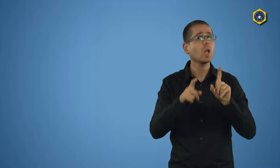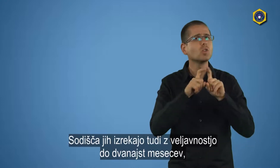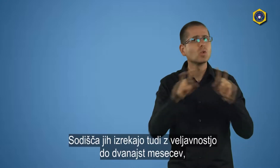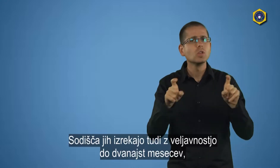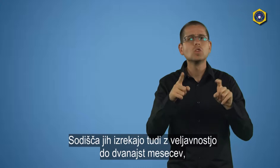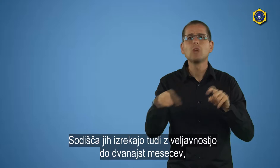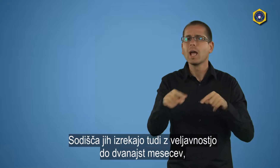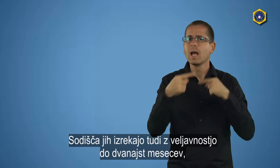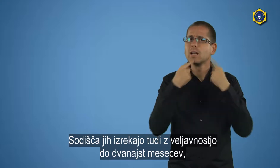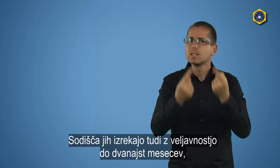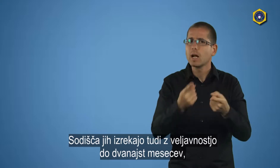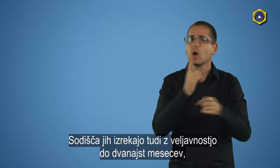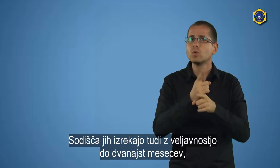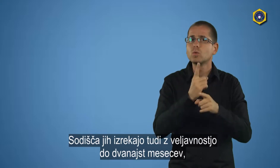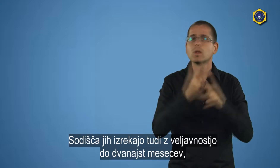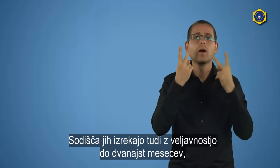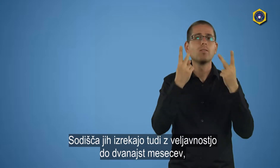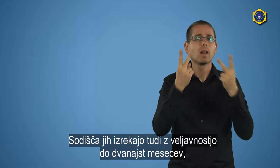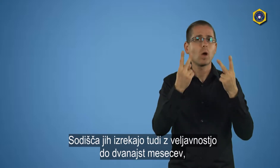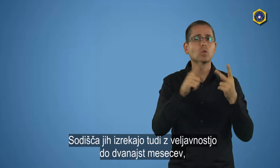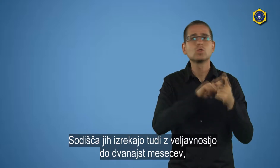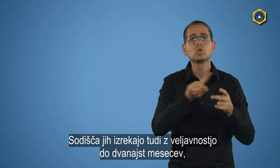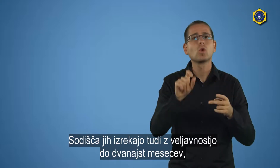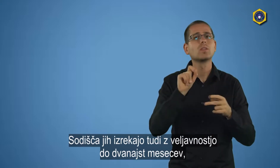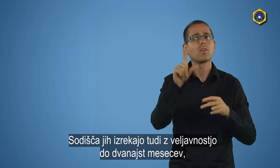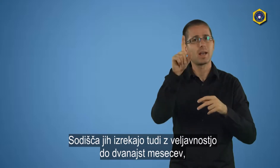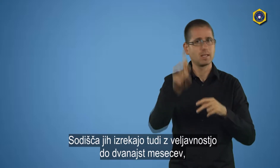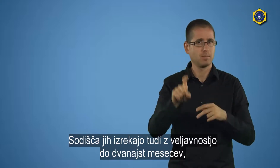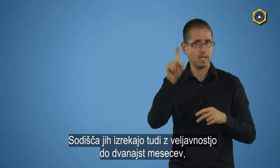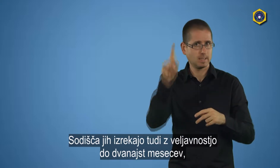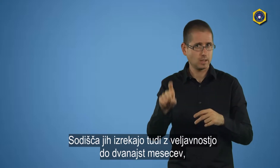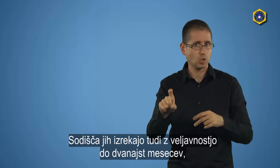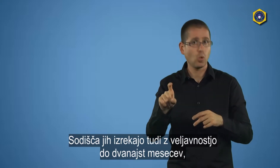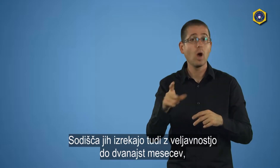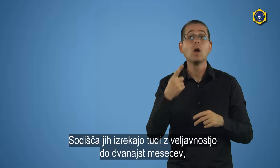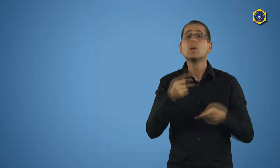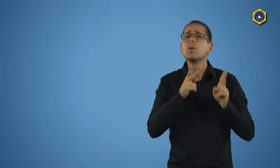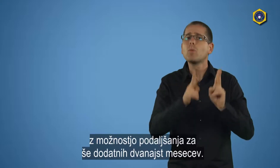Sodišča jih izrekajo tudi z veljavnostjo do 12 mesecev, z možnostjo